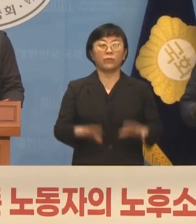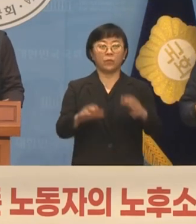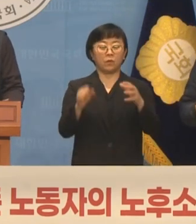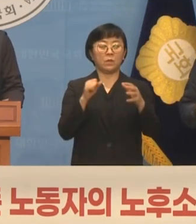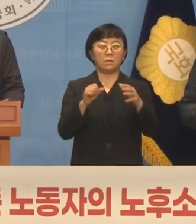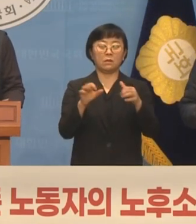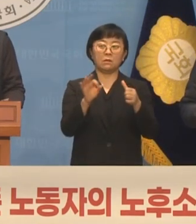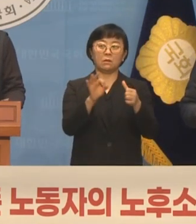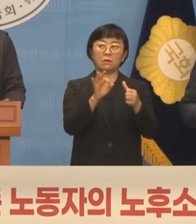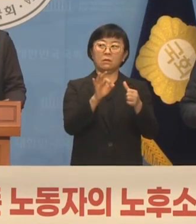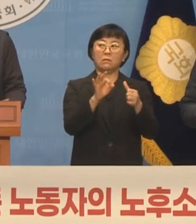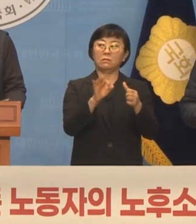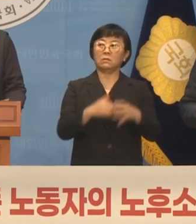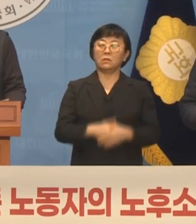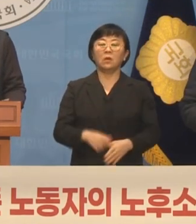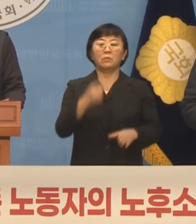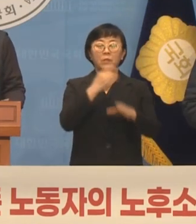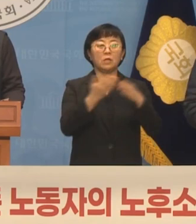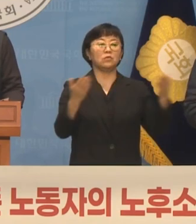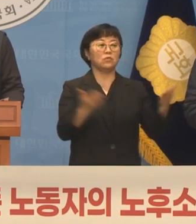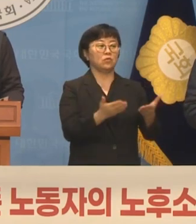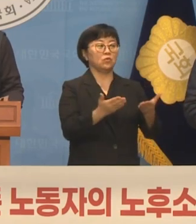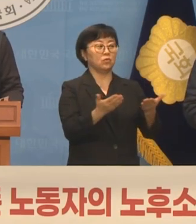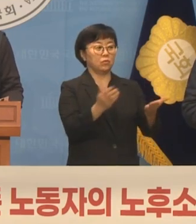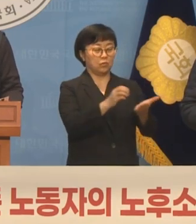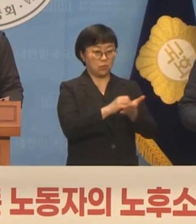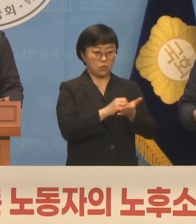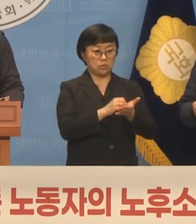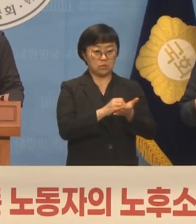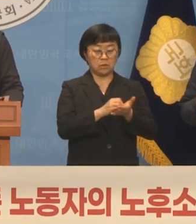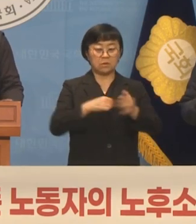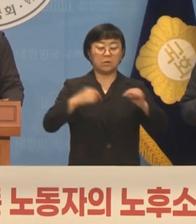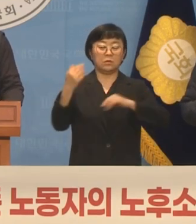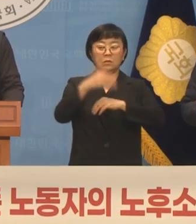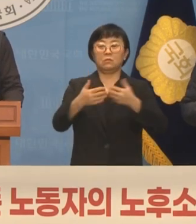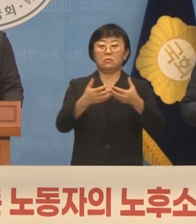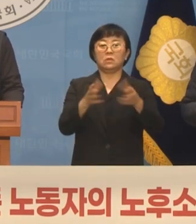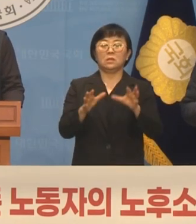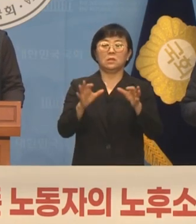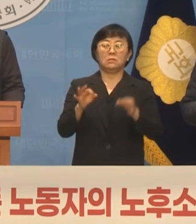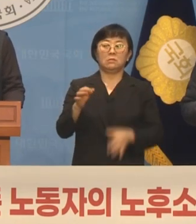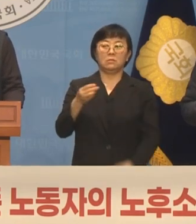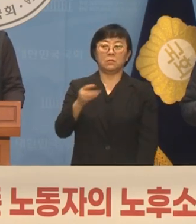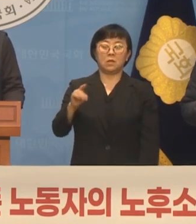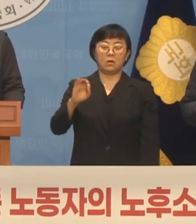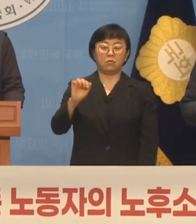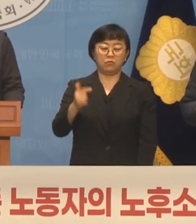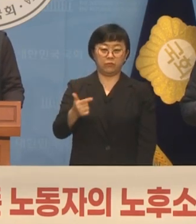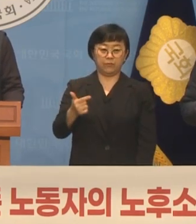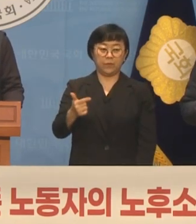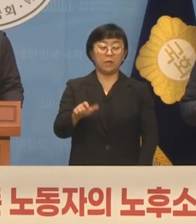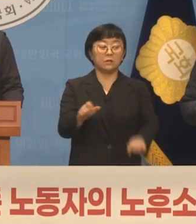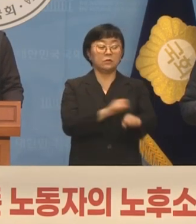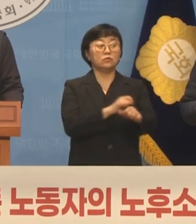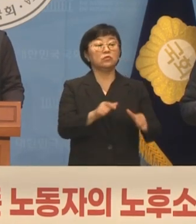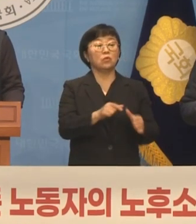국민연금, 민주노총 정책국장 김태훈입니다. 특고 플랫폼